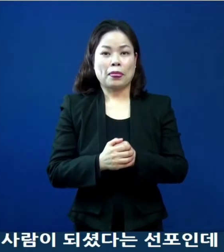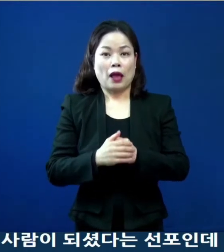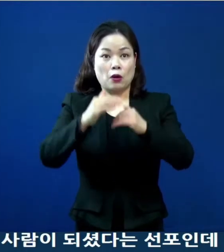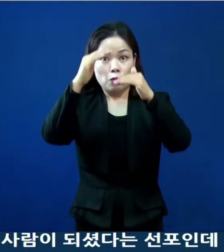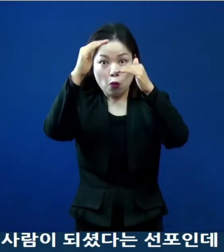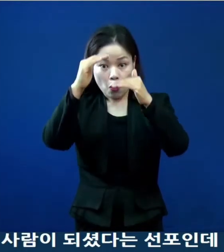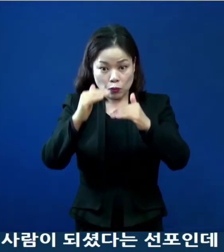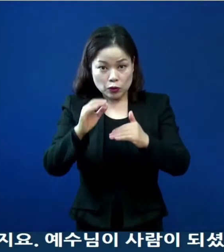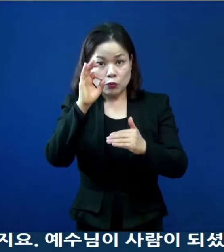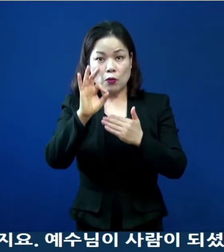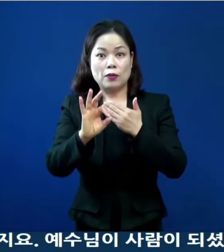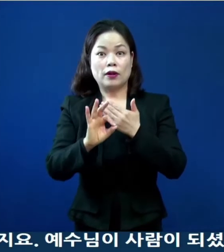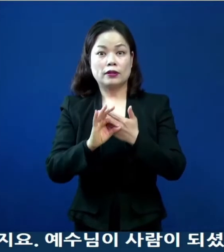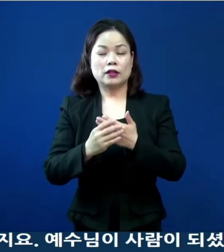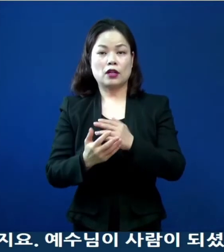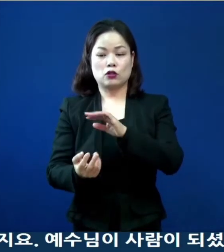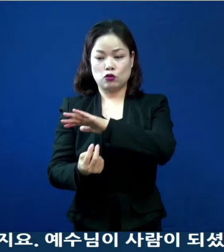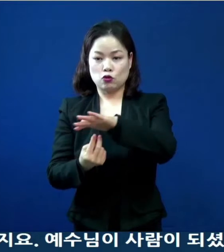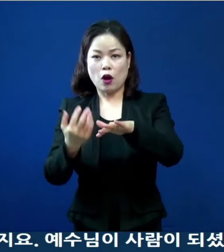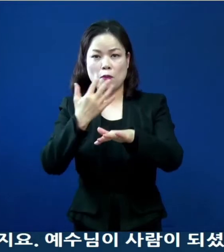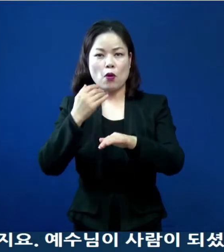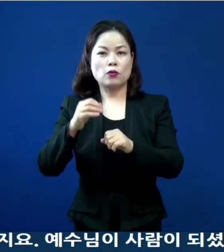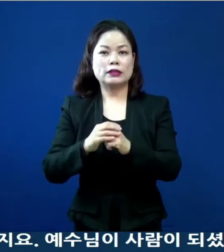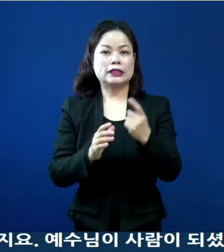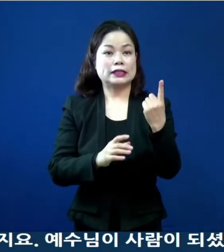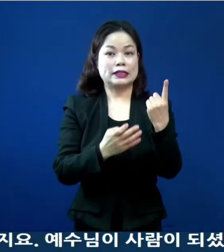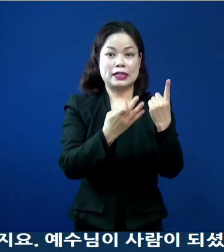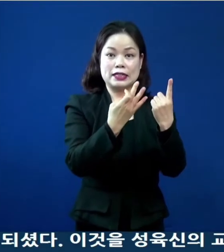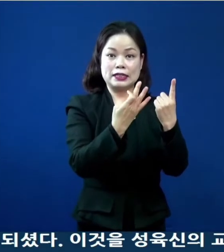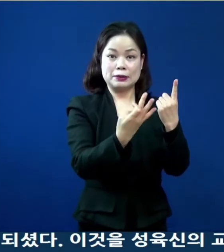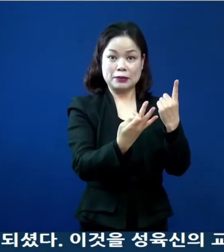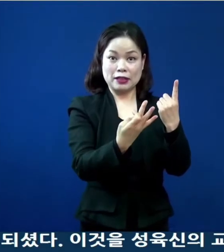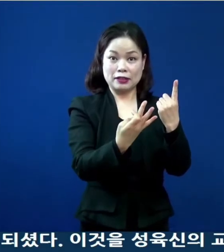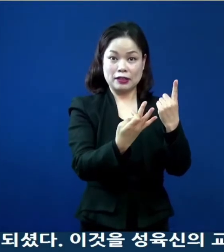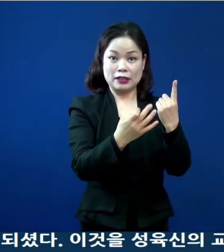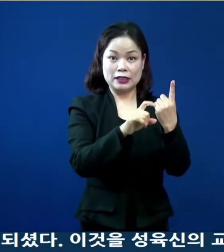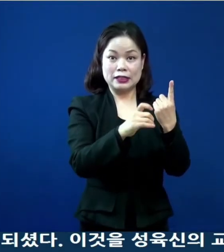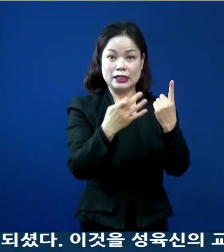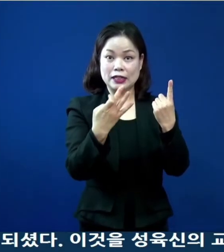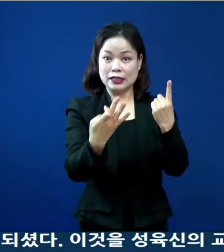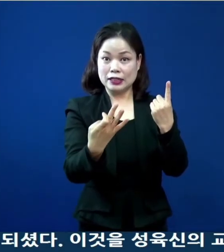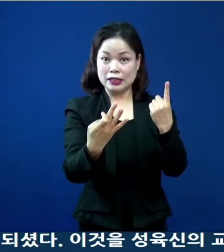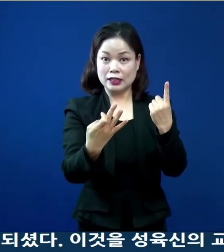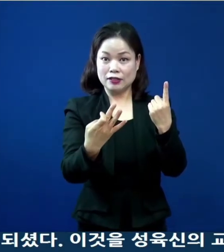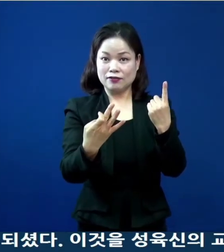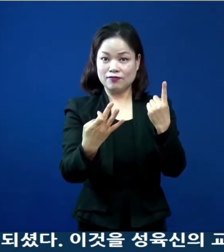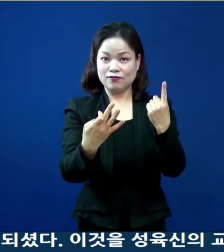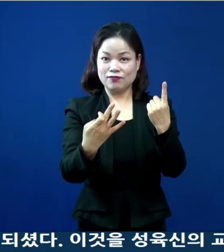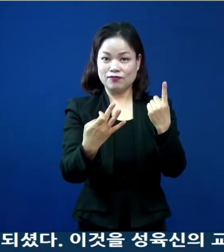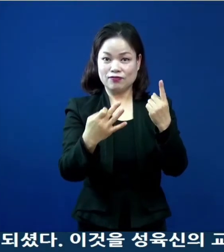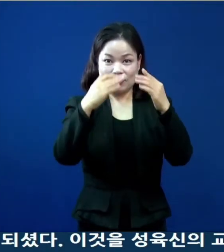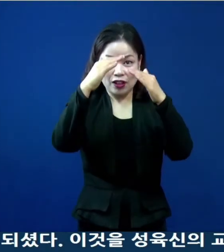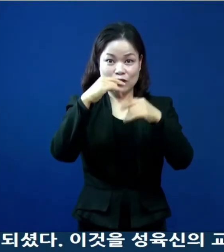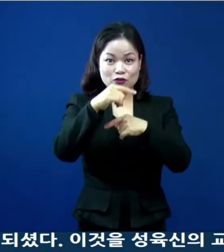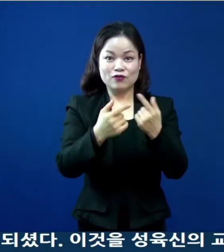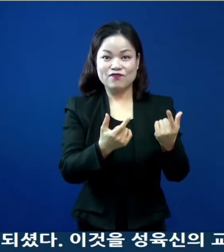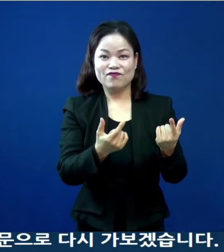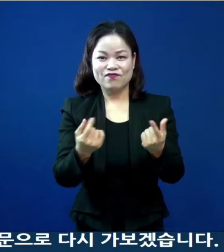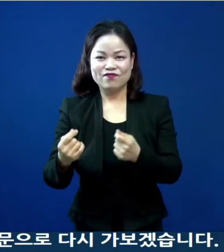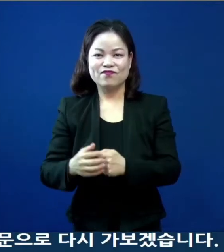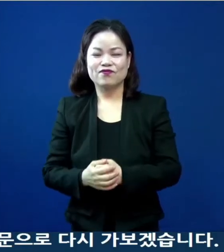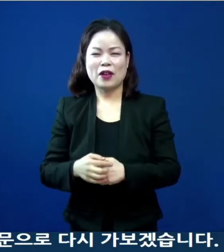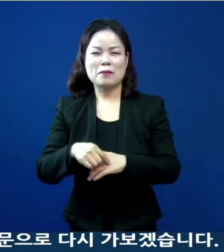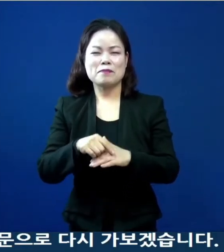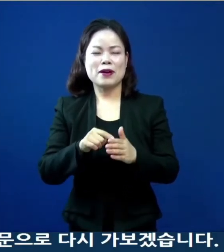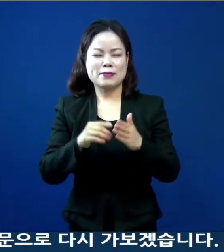다시 가보겠습니다. 요한복음 1장 14절, 요한복음 1장 14절 같이 한번 이 본문을 읽겠는데,